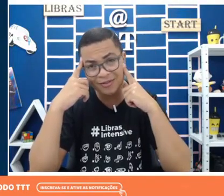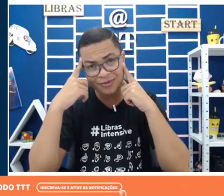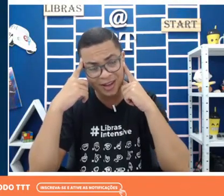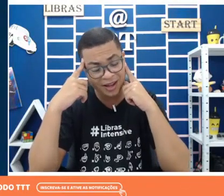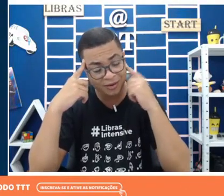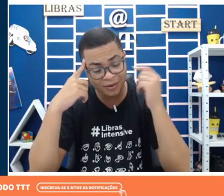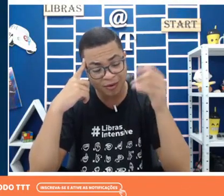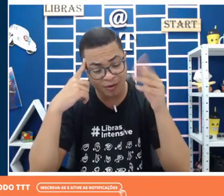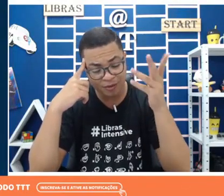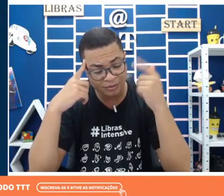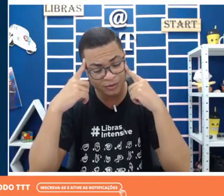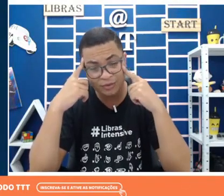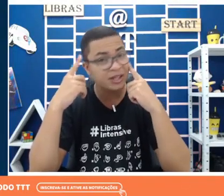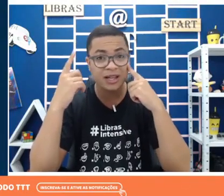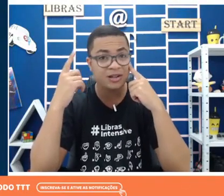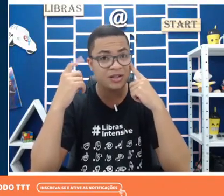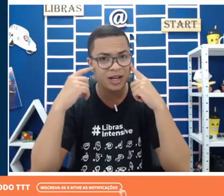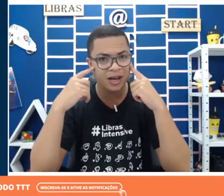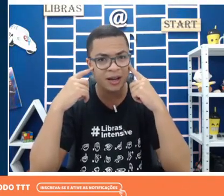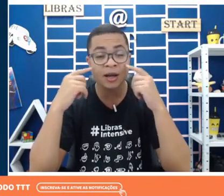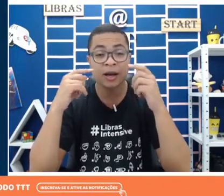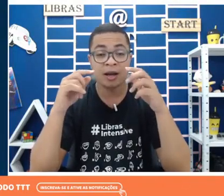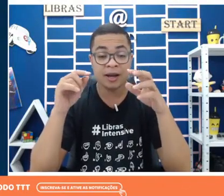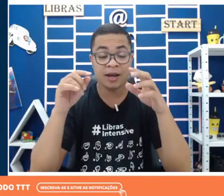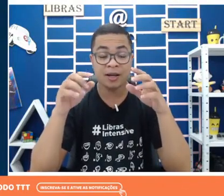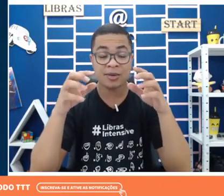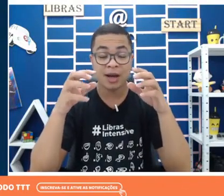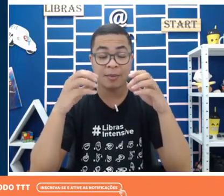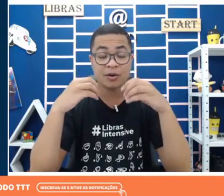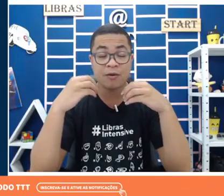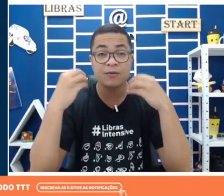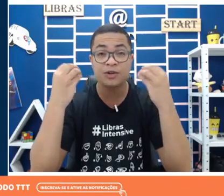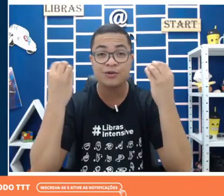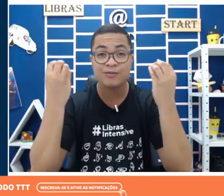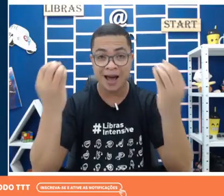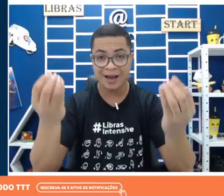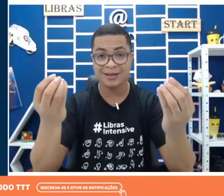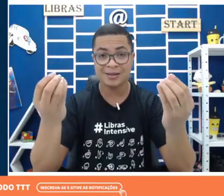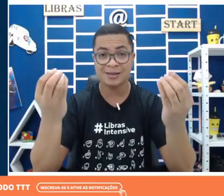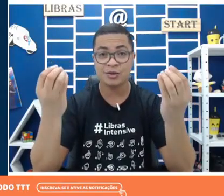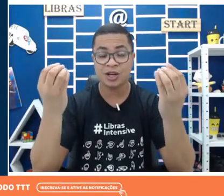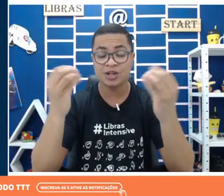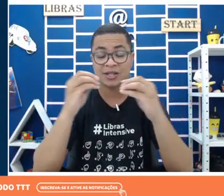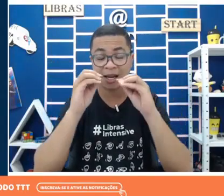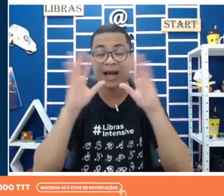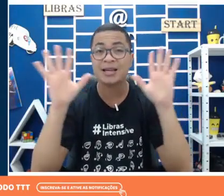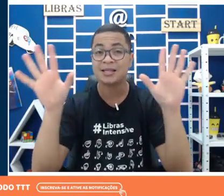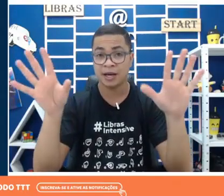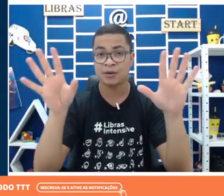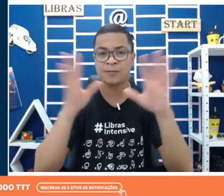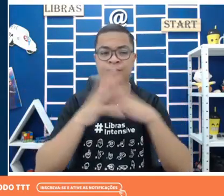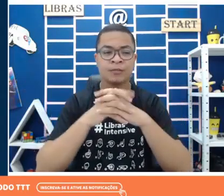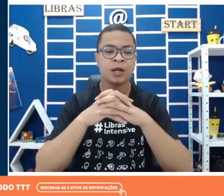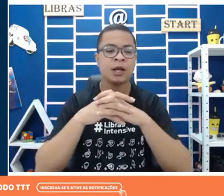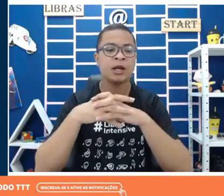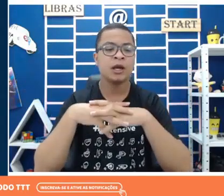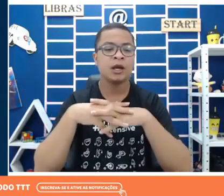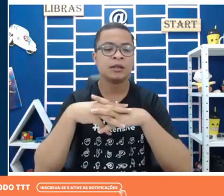tem nada a ver, não entendi. Isso acaba te confundindo mais do que te